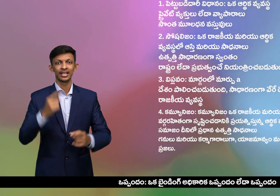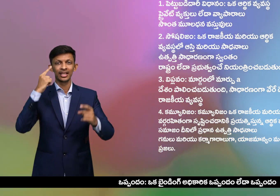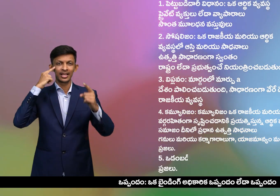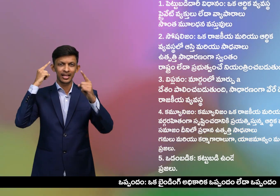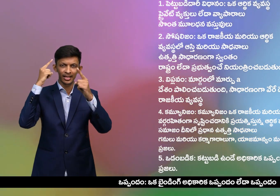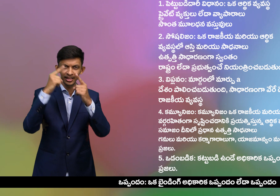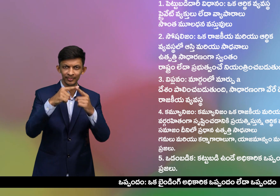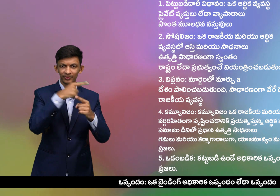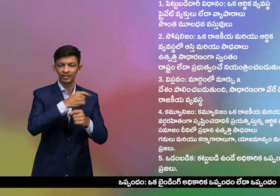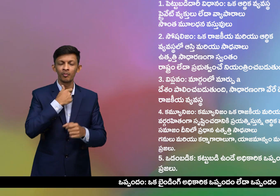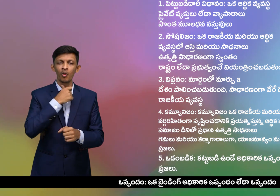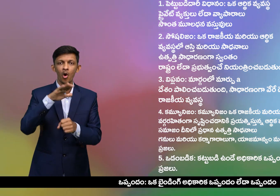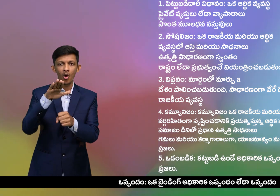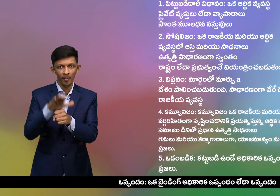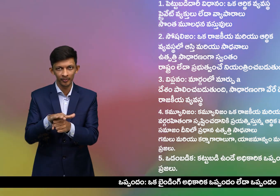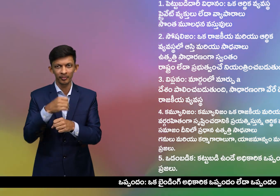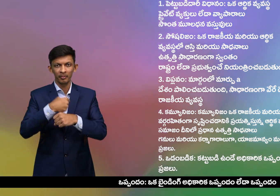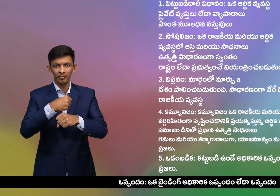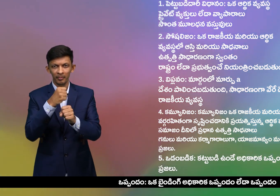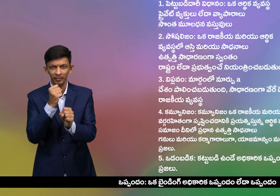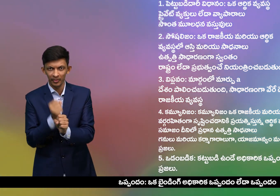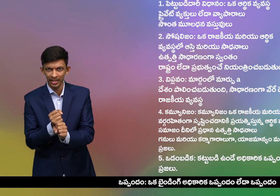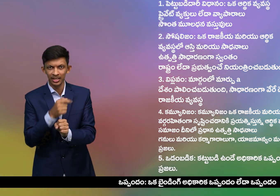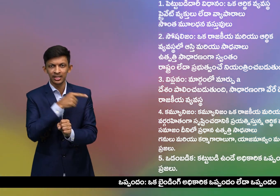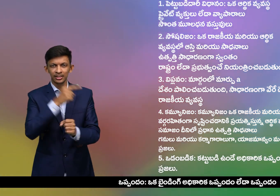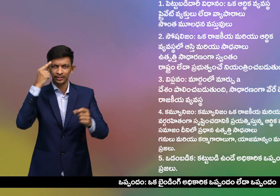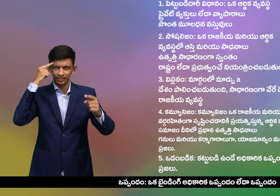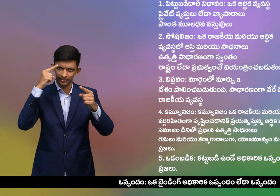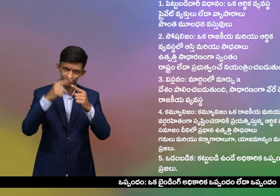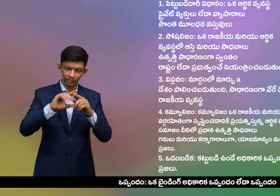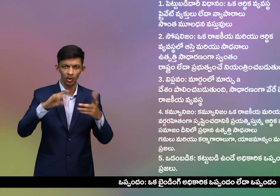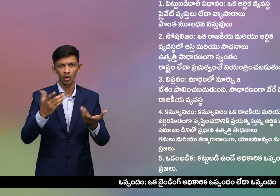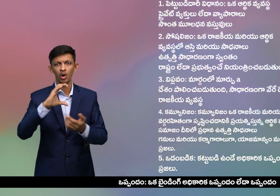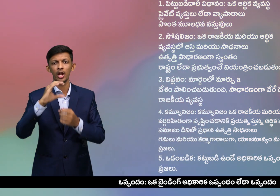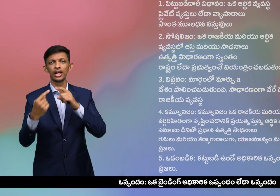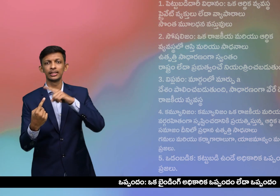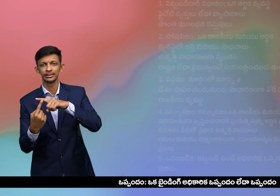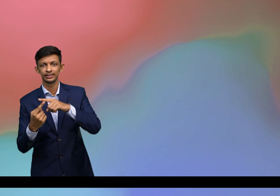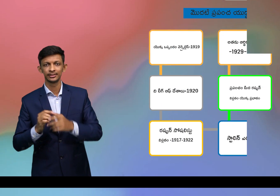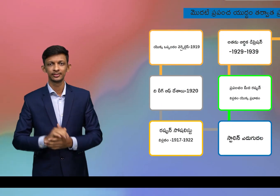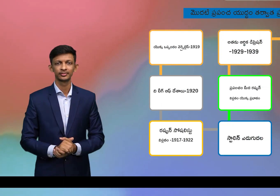5. ఒప్పందం. ఒక బైండింగ్ అధికారిక ఒప్పందం లేదా ఒప్పందం.